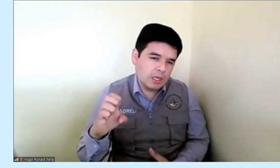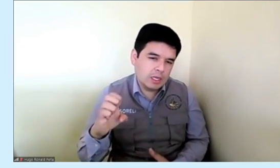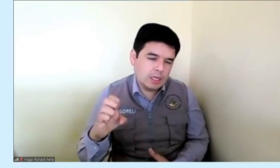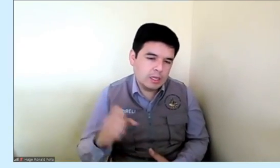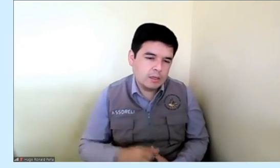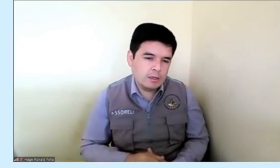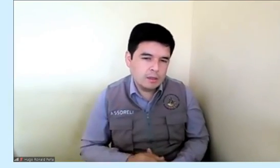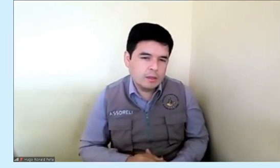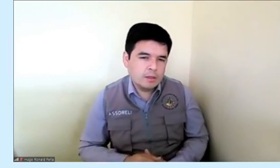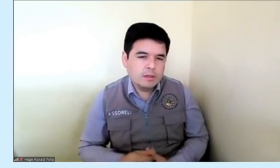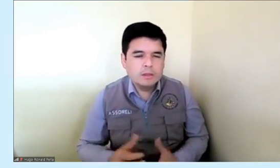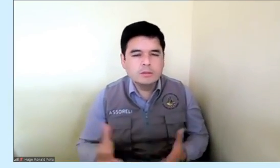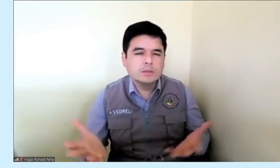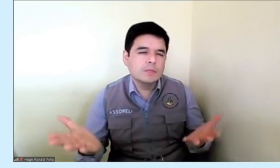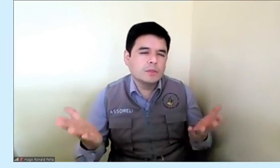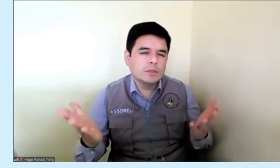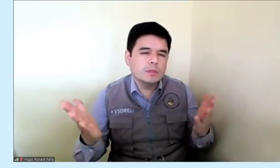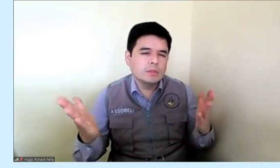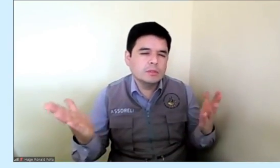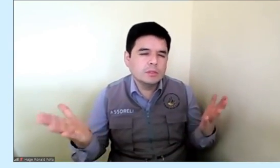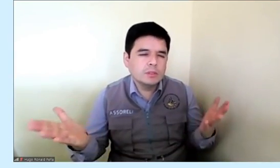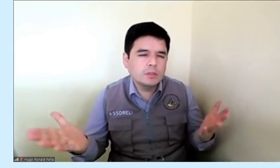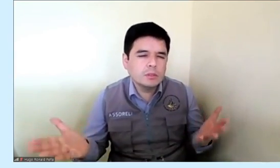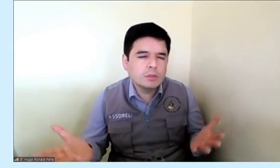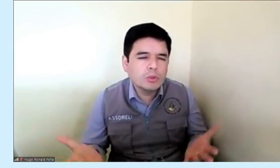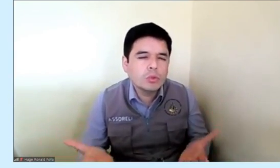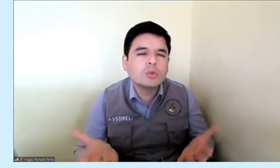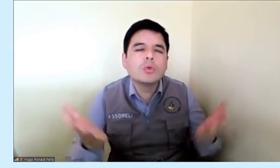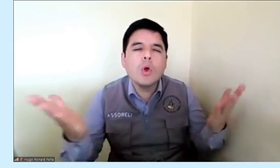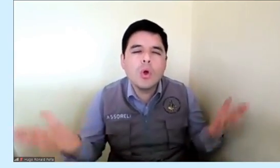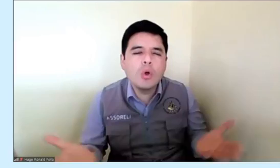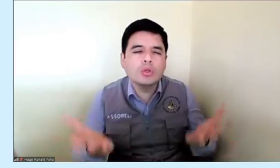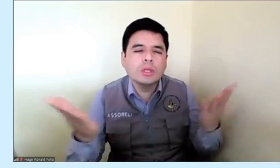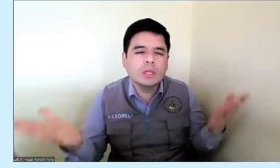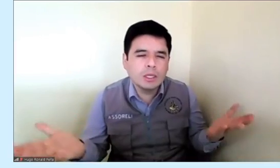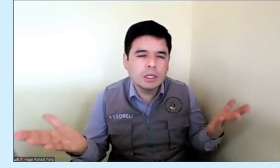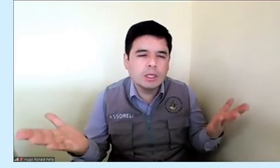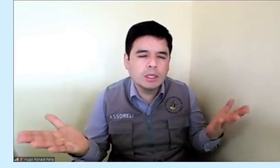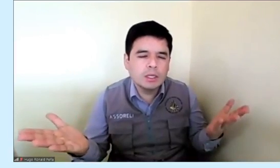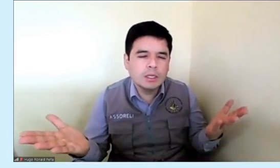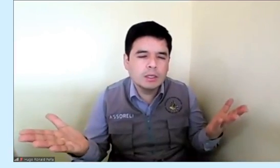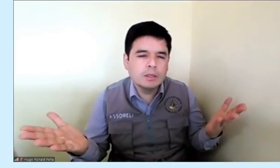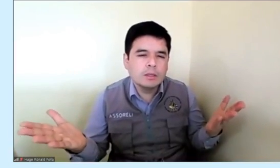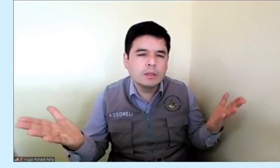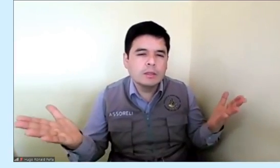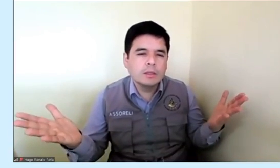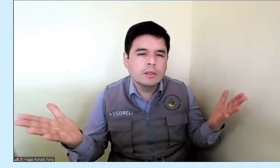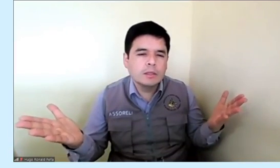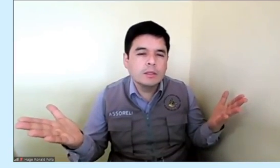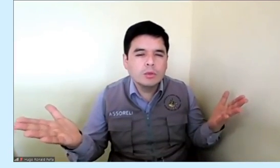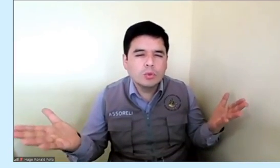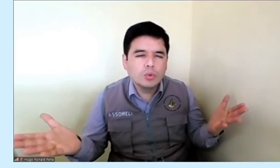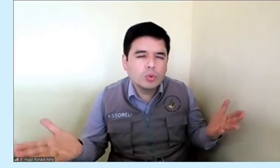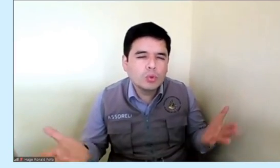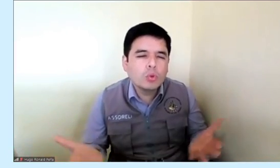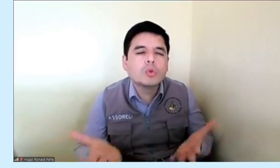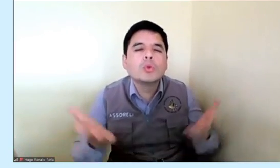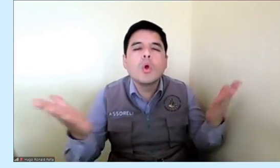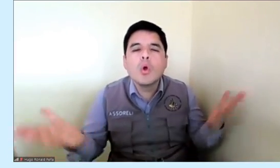Otra pregunta. ¿Dónde? La pregunta ¿dónde? Es con las palmas y haciendo un movimiento circular. Las palmas